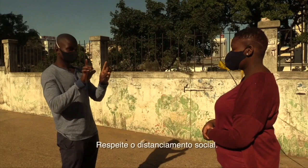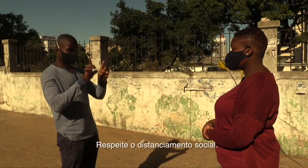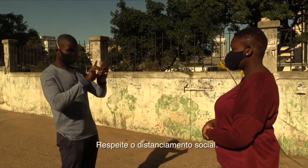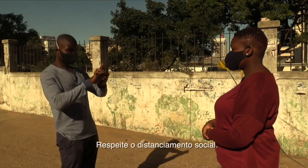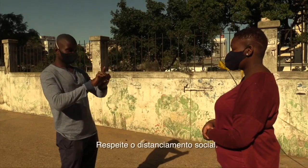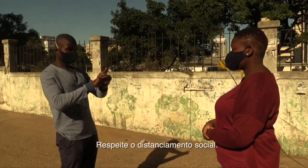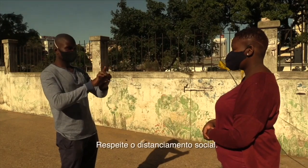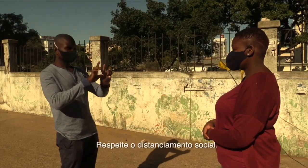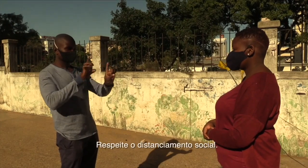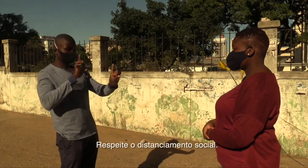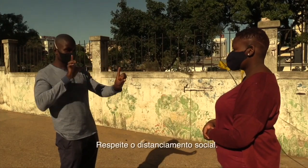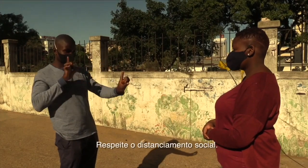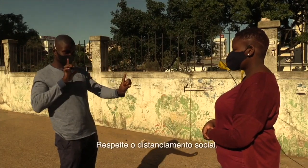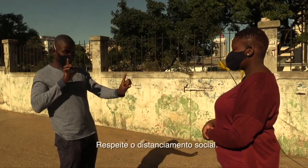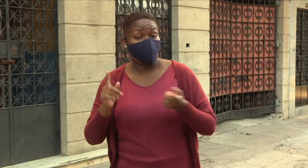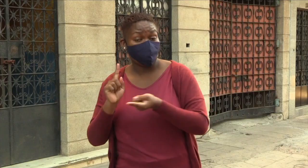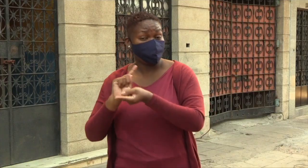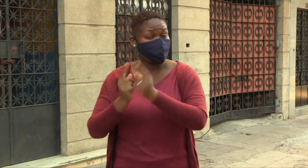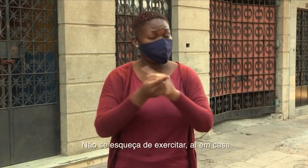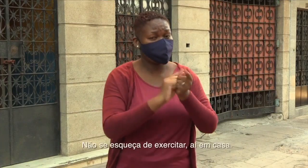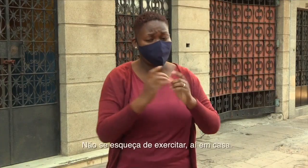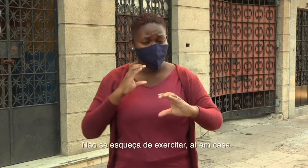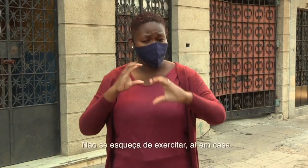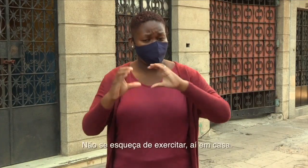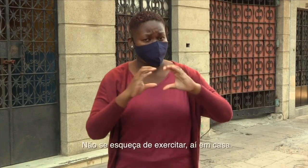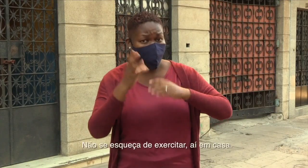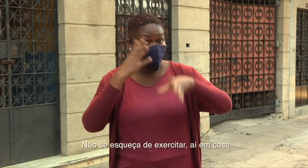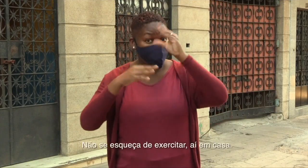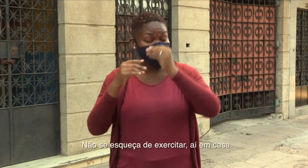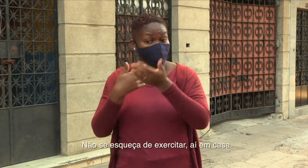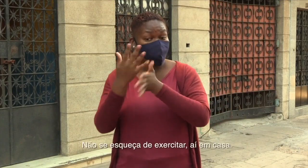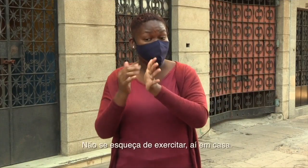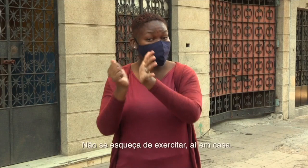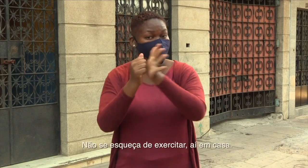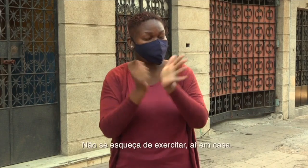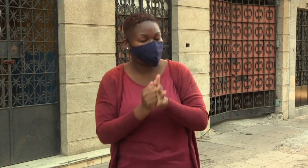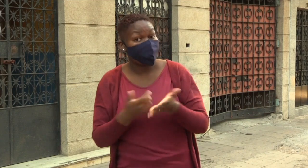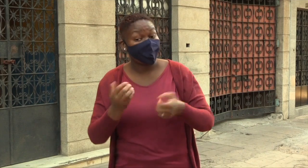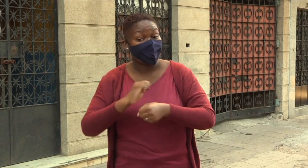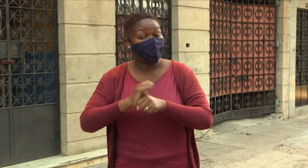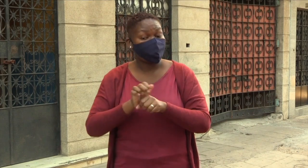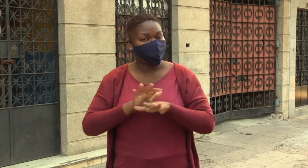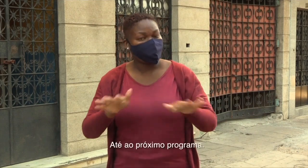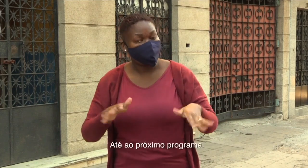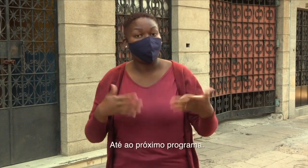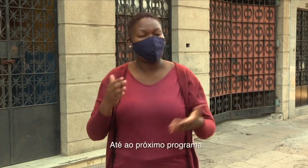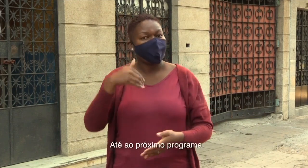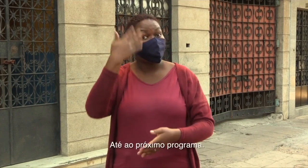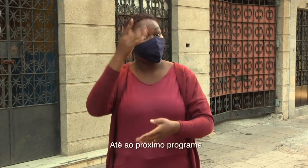Respeita o distanciamento social. Não se esqueça de exercitar aí em casa. Até ao próximo